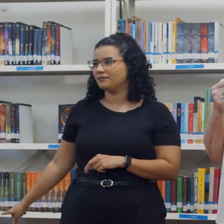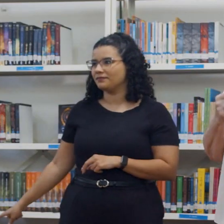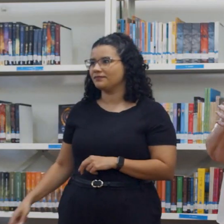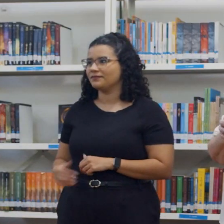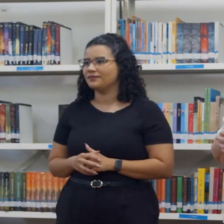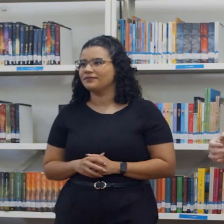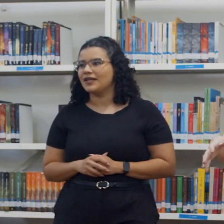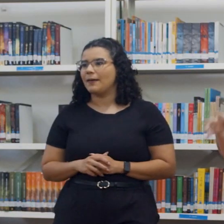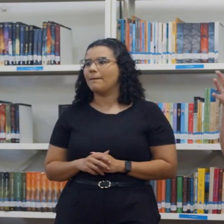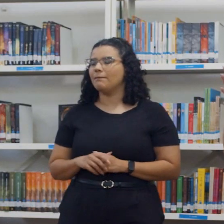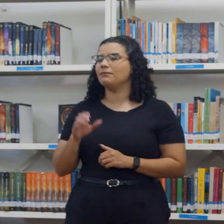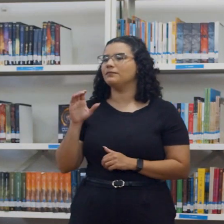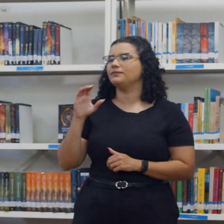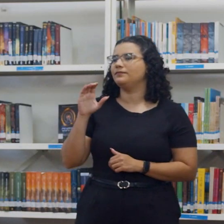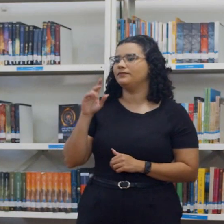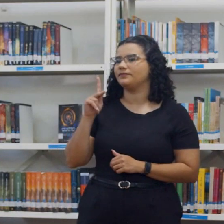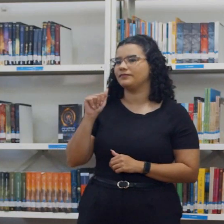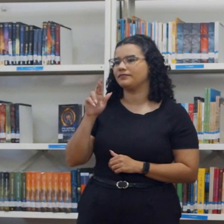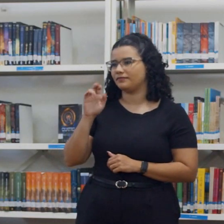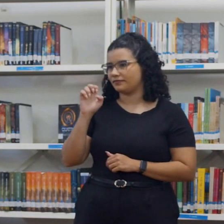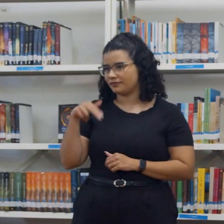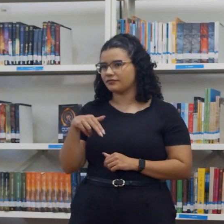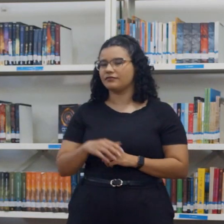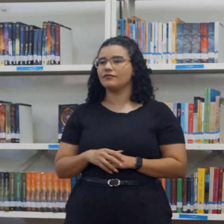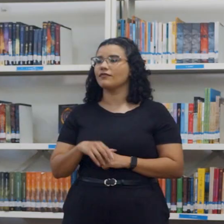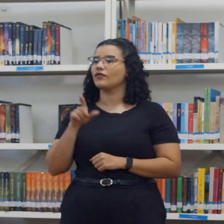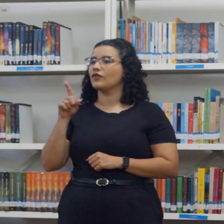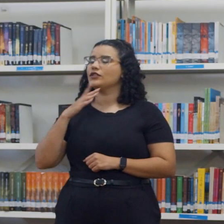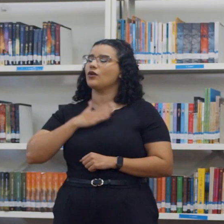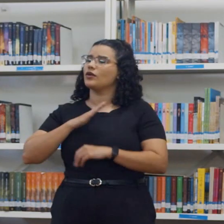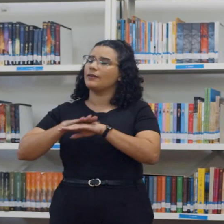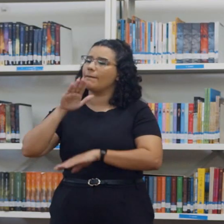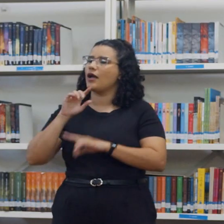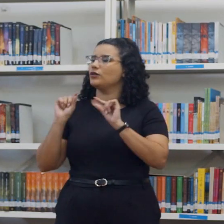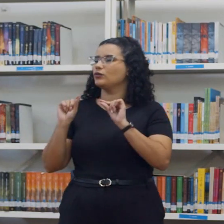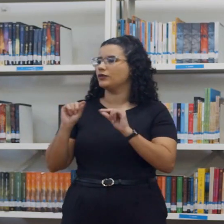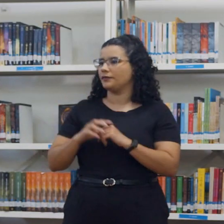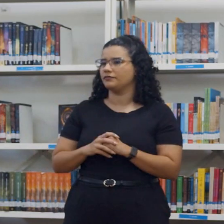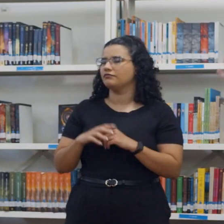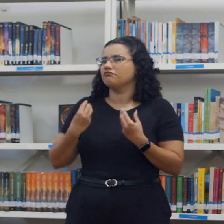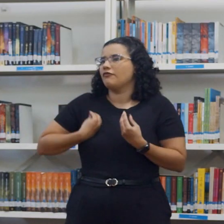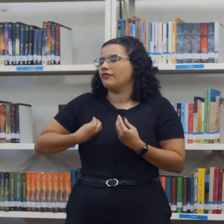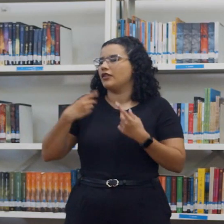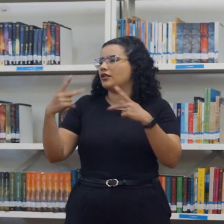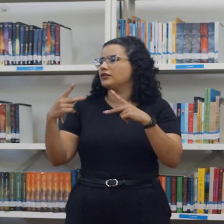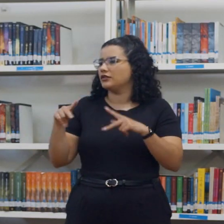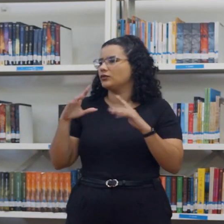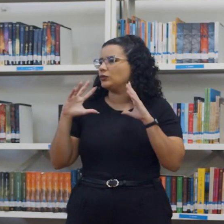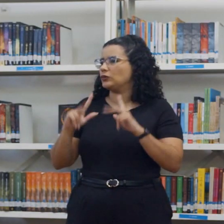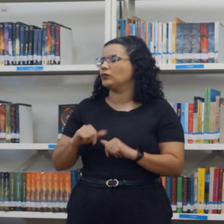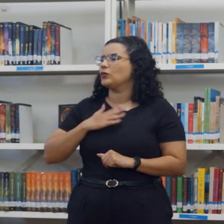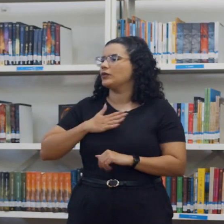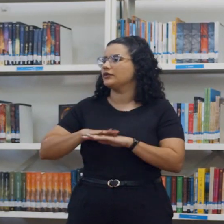Karen. Karen, o que você gosta mais do que tudo? Sim, na vida. Na